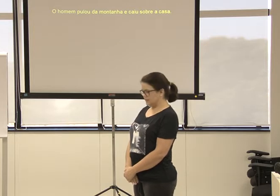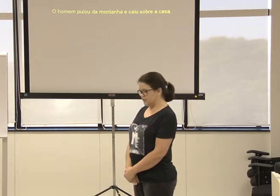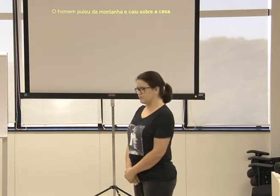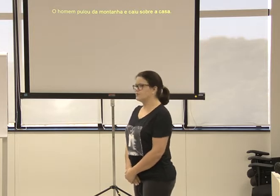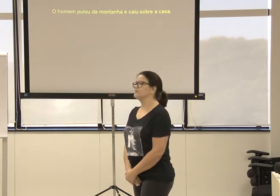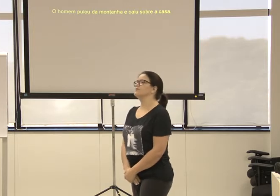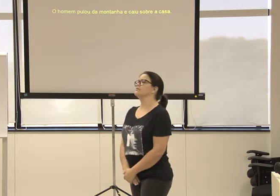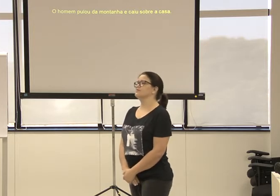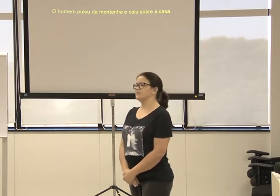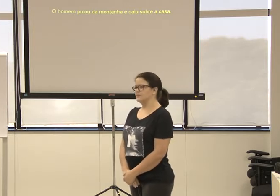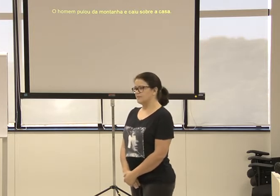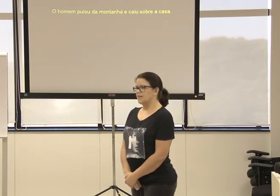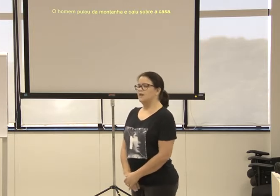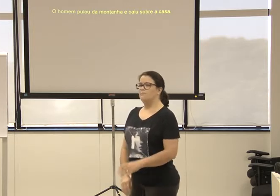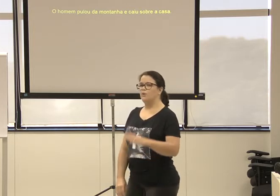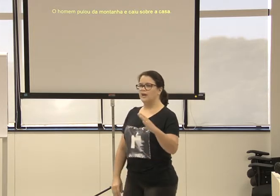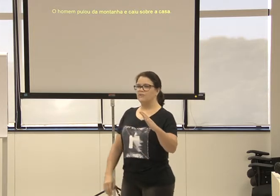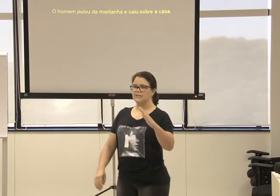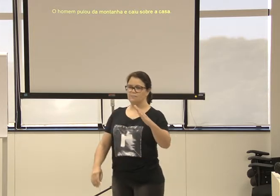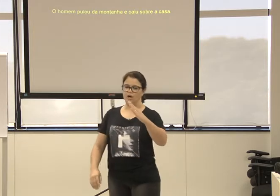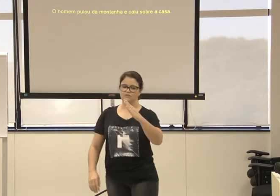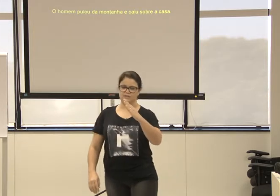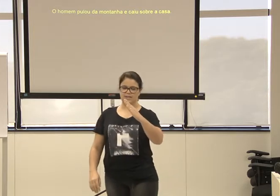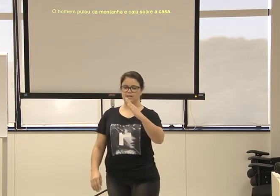Isso. Porque você pode fazer aqui, ó.